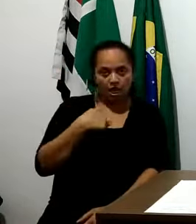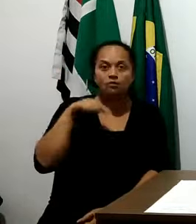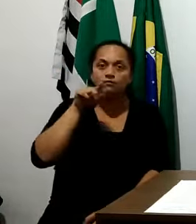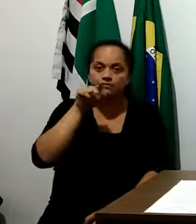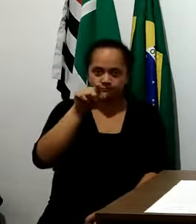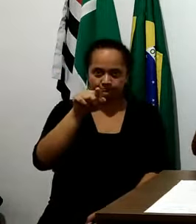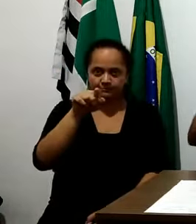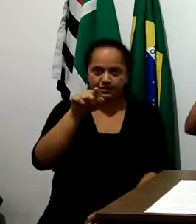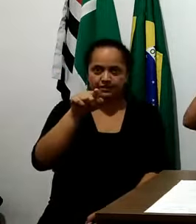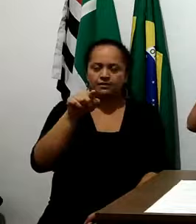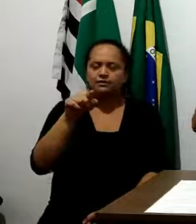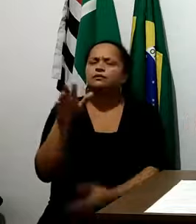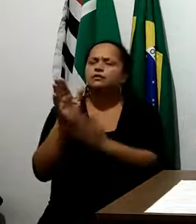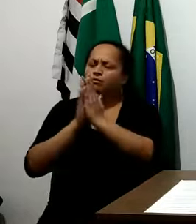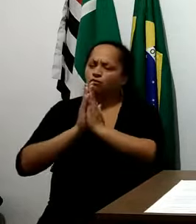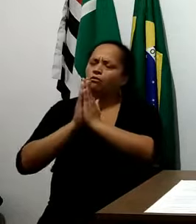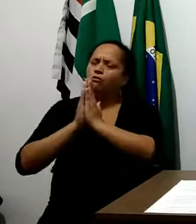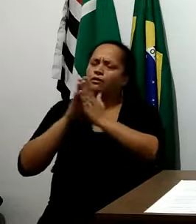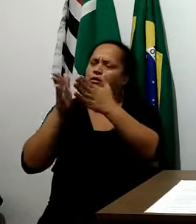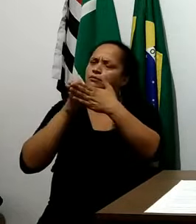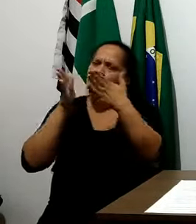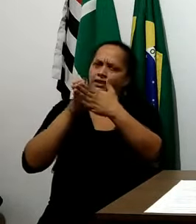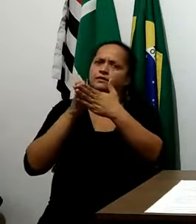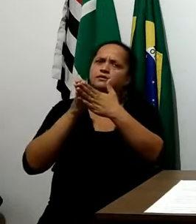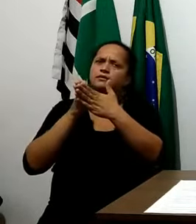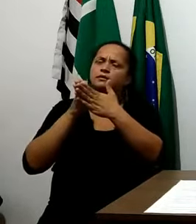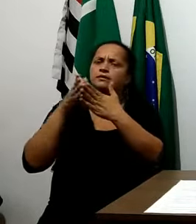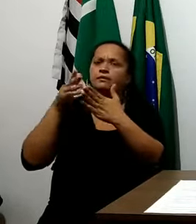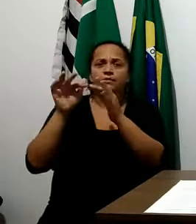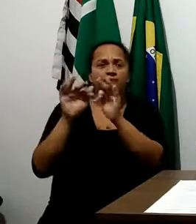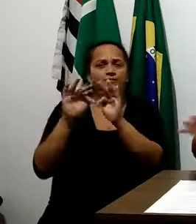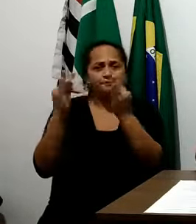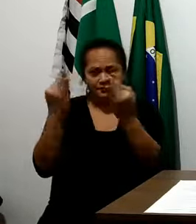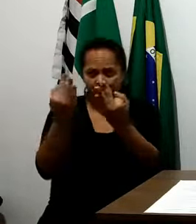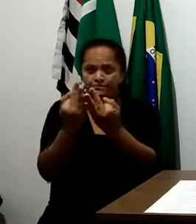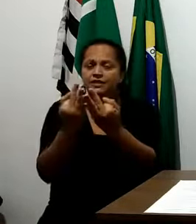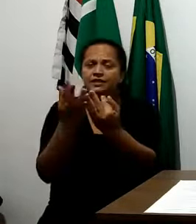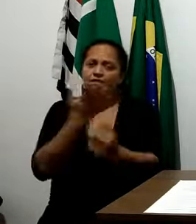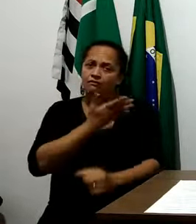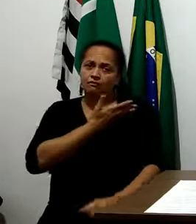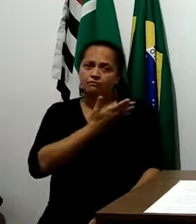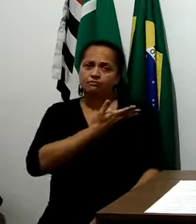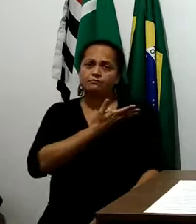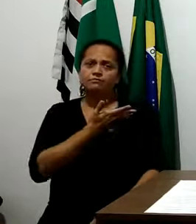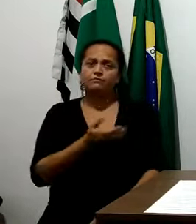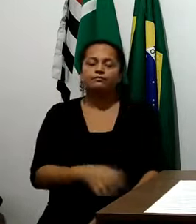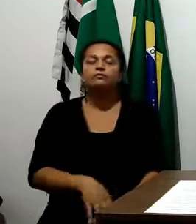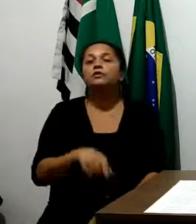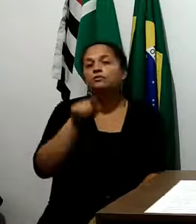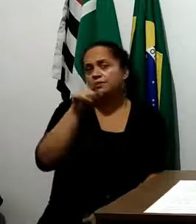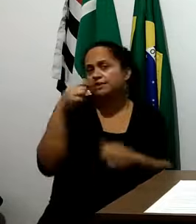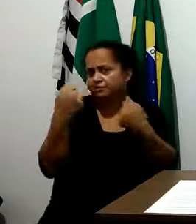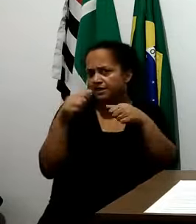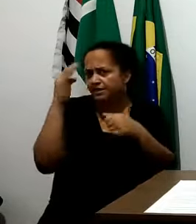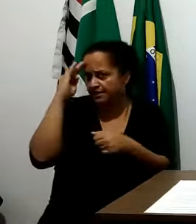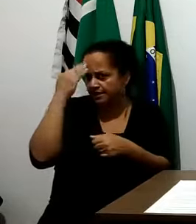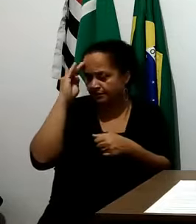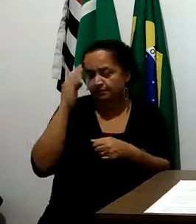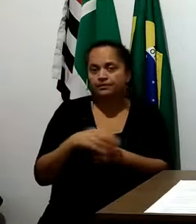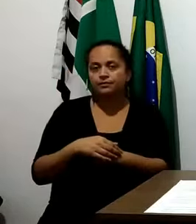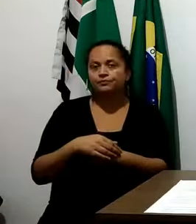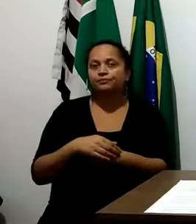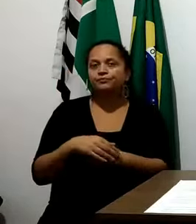brecha em favor dos nossos amigos e familiares. Uma coisa que você tem que entender: um guarda, ele